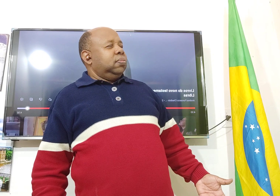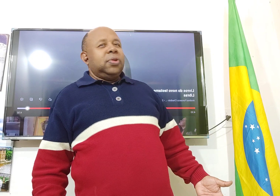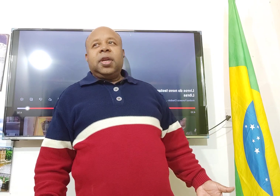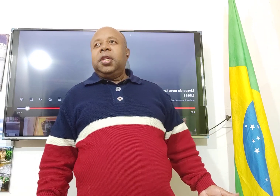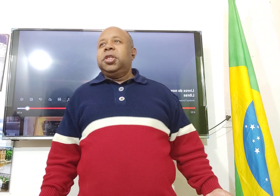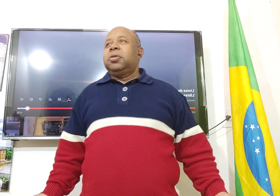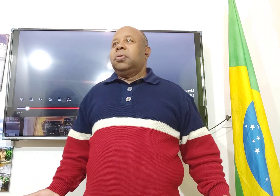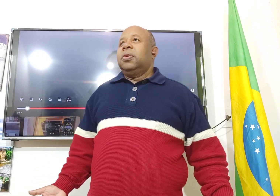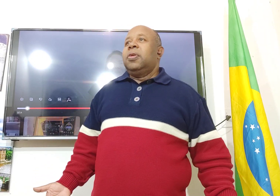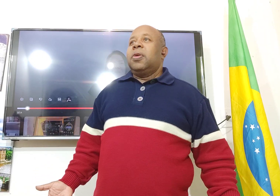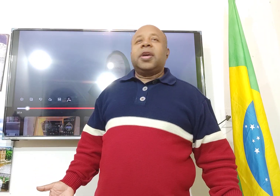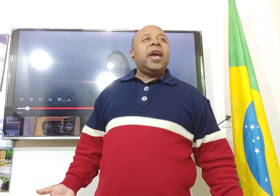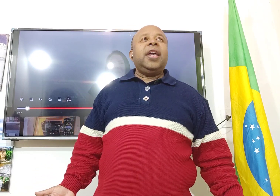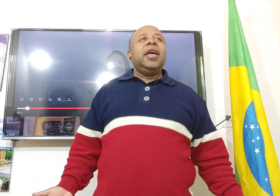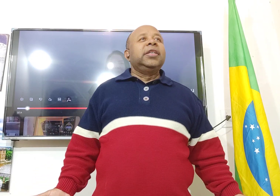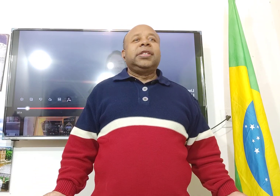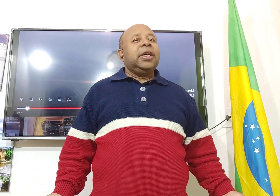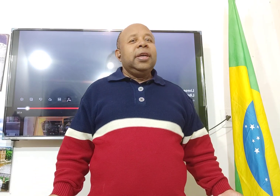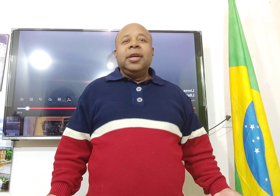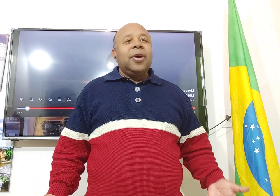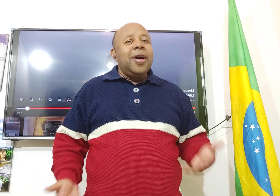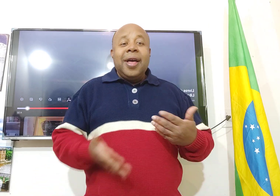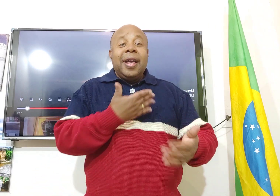Não acredito. Qualquer criança